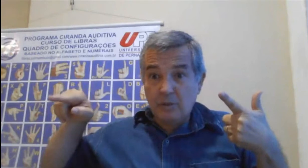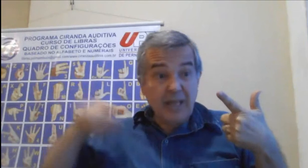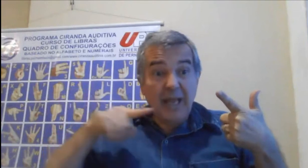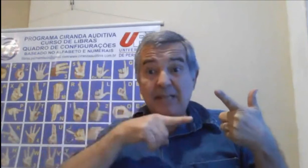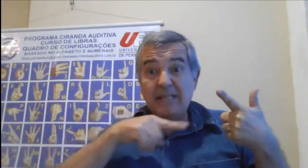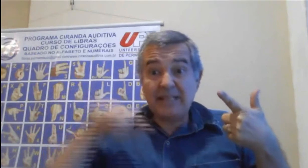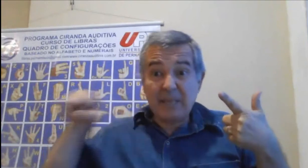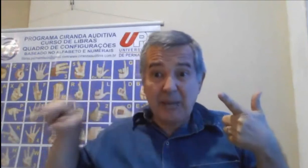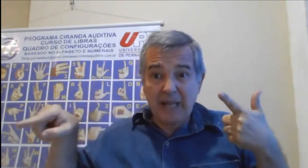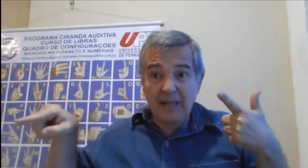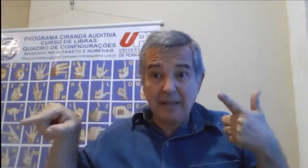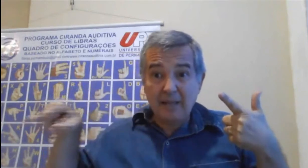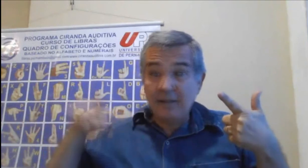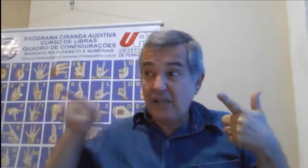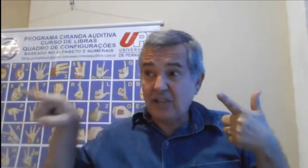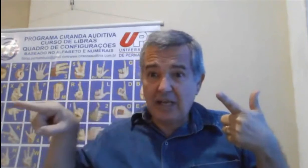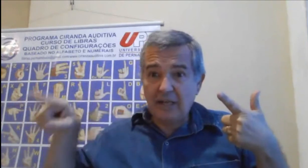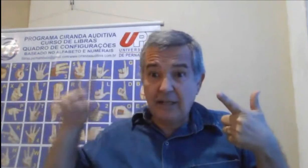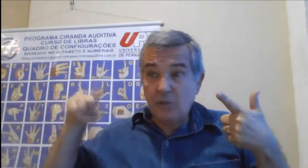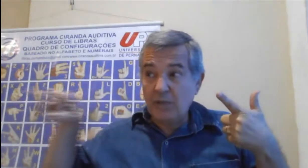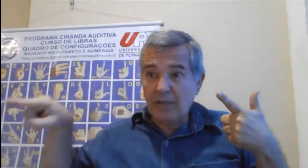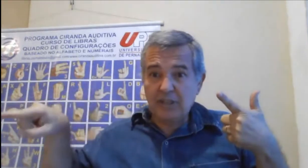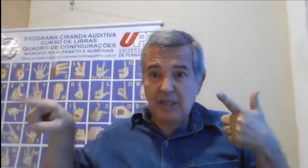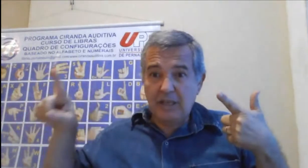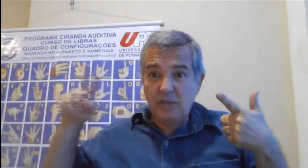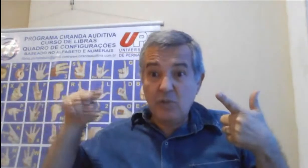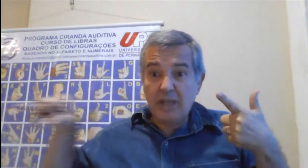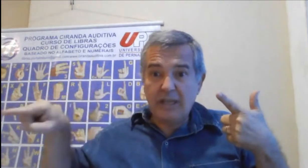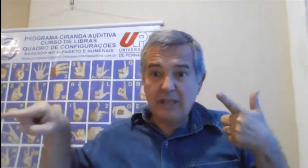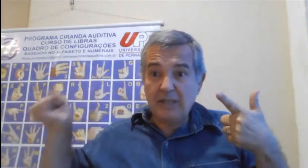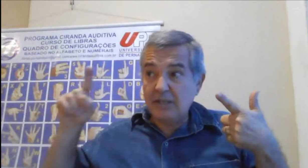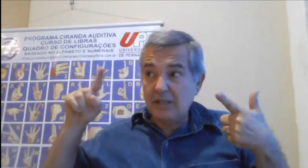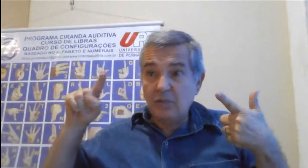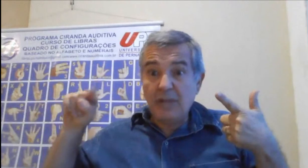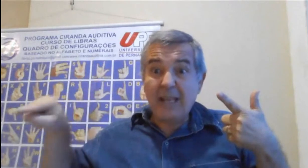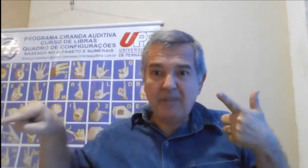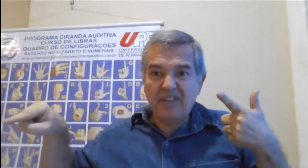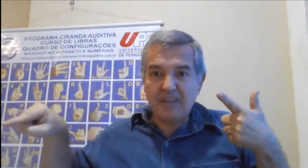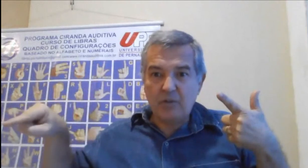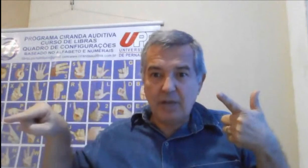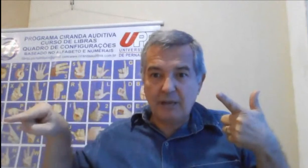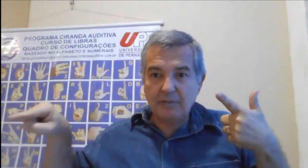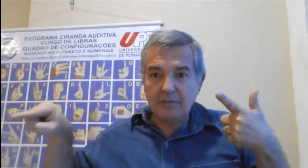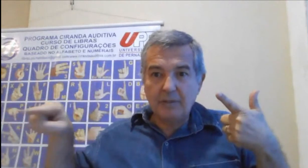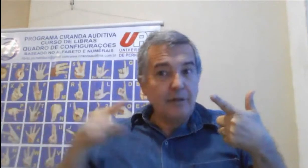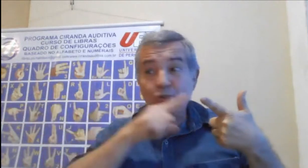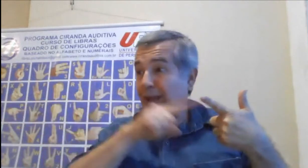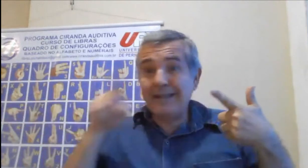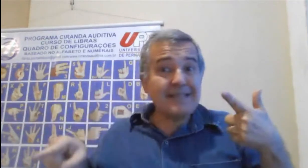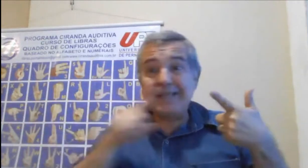do que representa essa placa na estrada, onde ela está, o que é que diz, o que é para fazer com o carro. Não é de